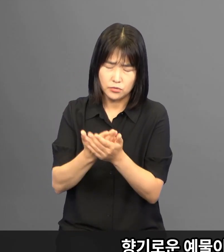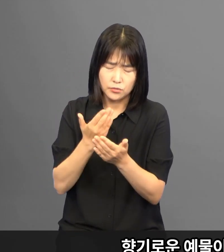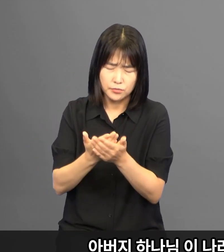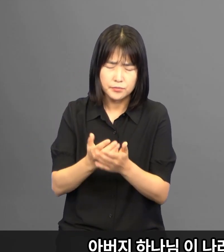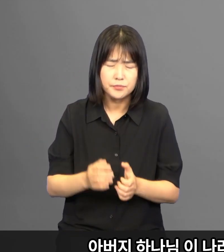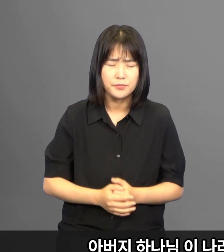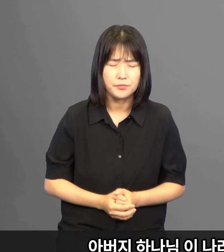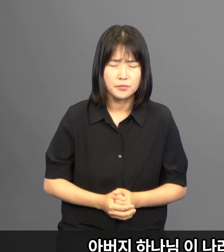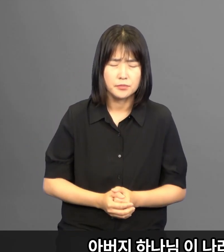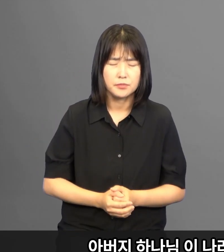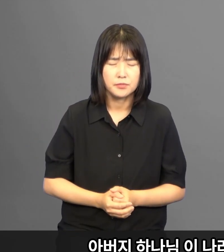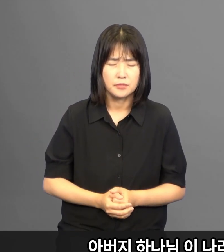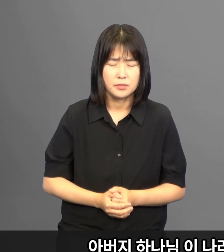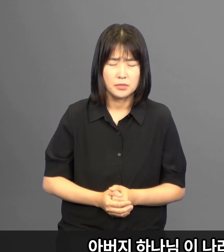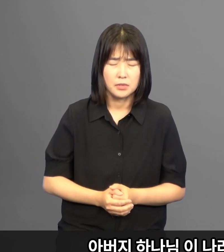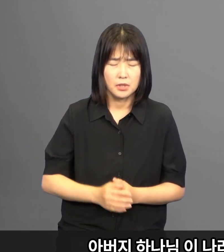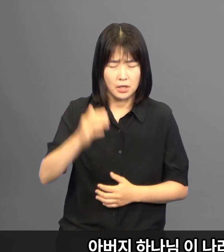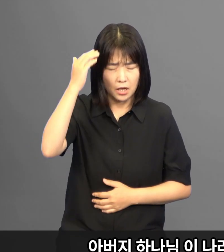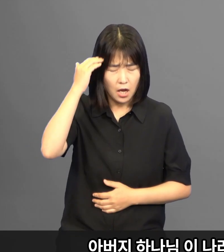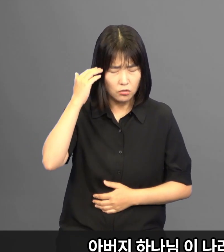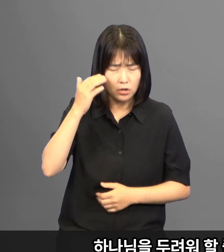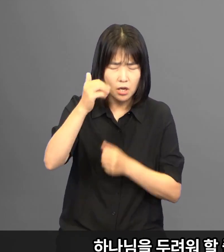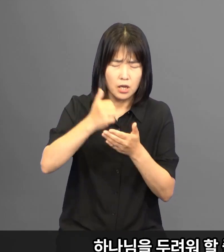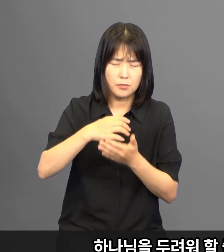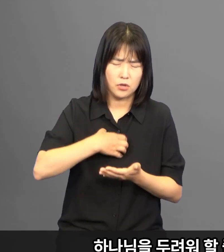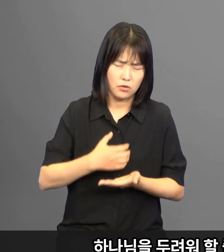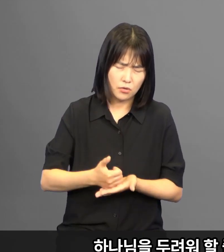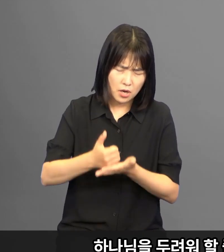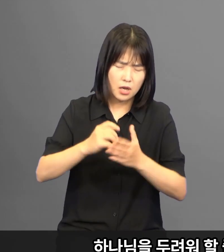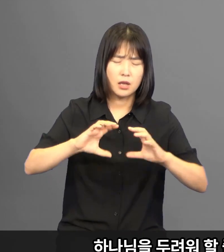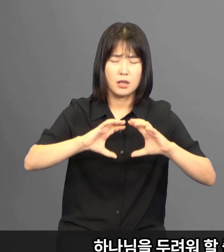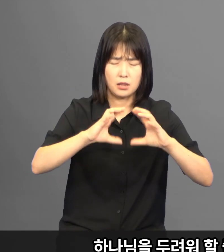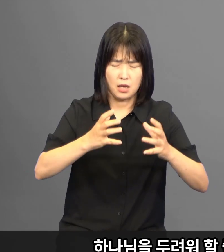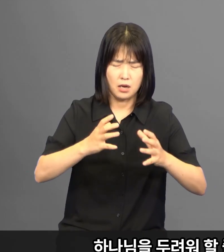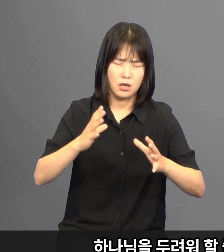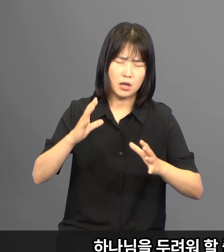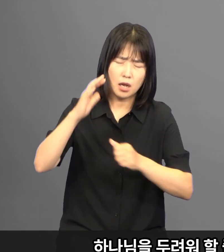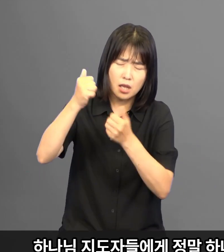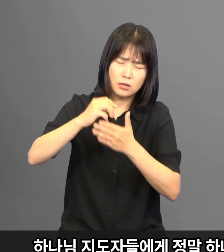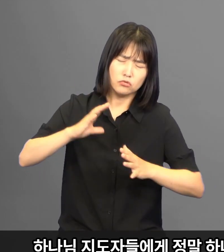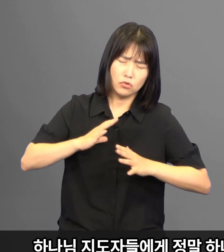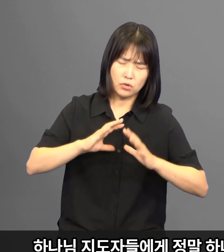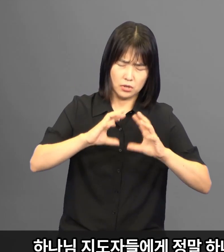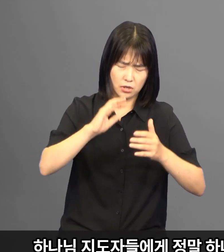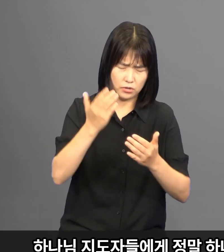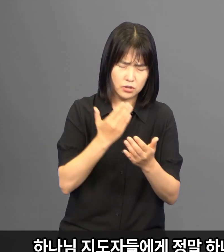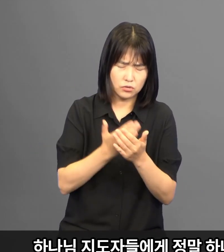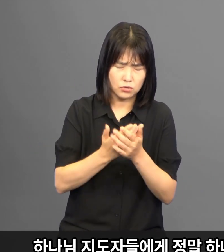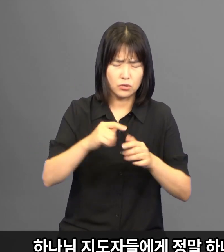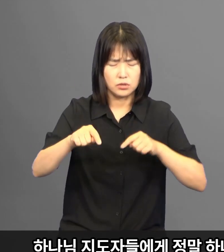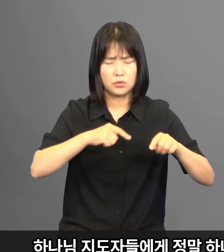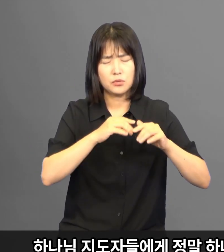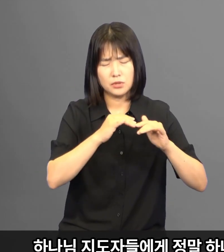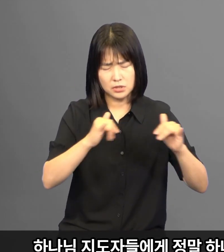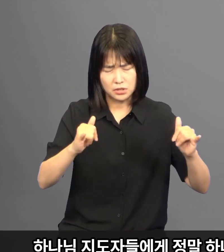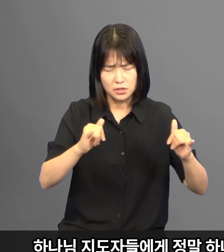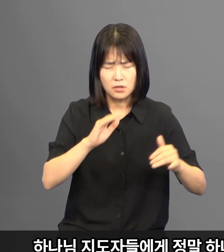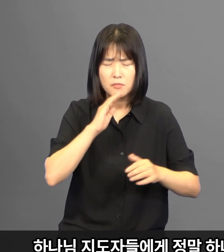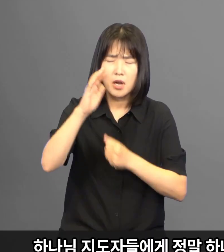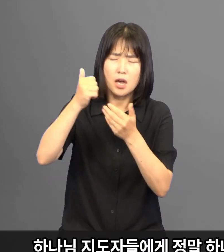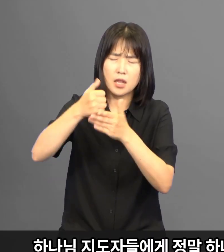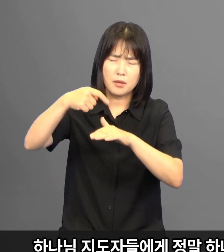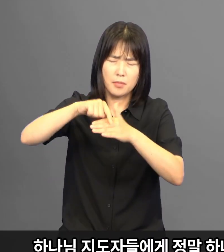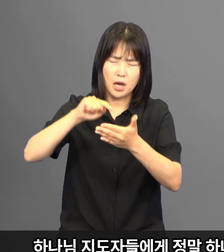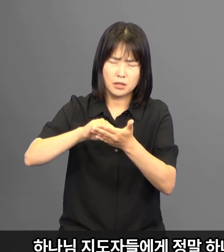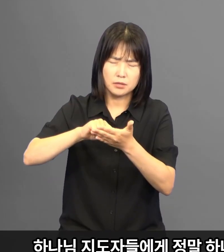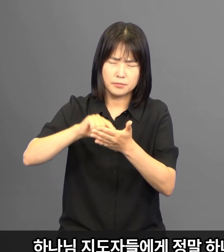주시옵소서. 아버지 하나님, 이 나라가 하나님을 경외하는 나라, 하나님을 두려워할 줄 아는 나라가 되게 하시고 하나님, 지도자들에게 정말 하나님 마음을